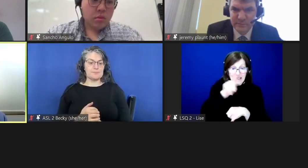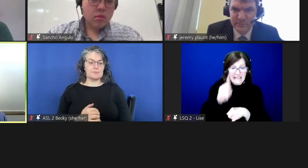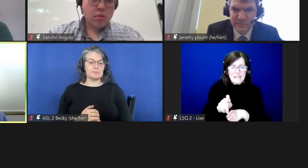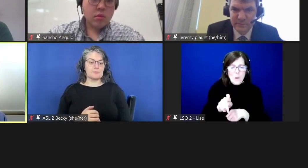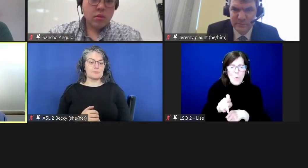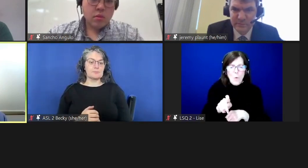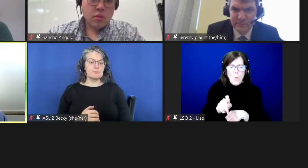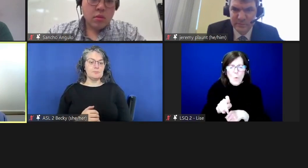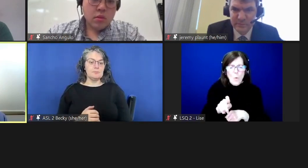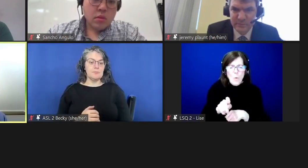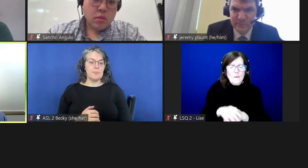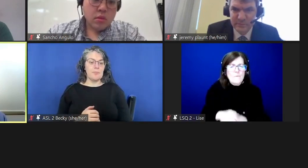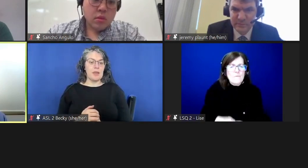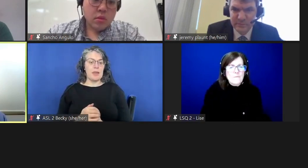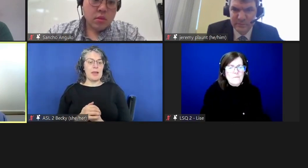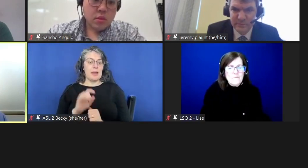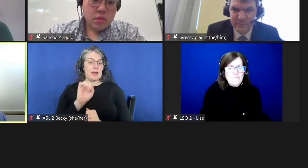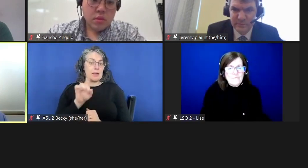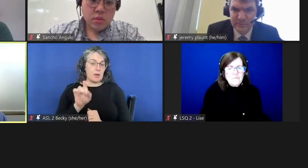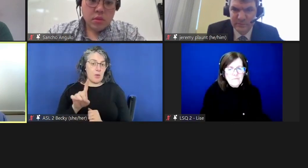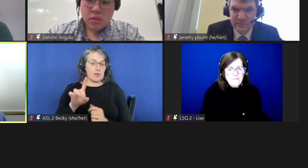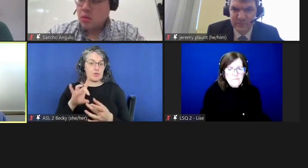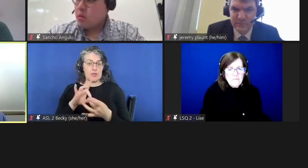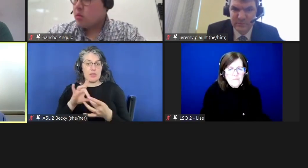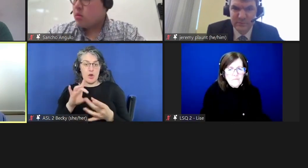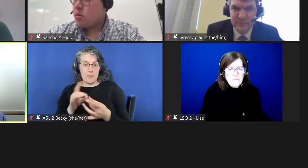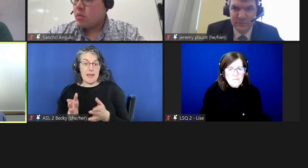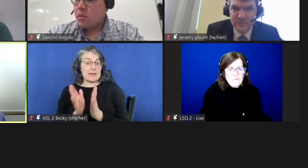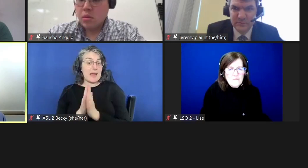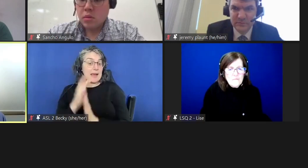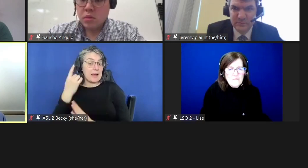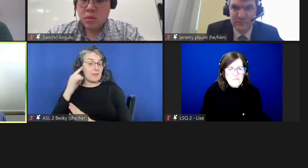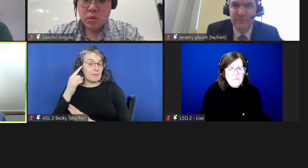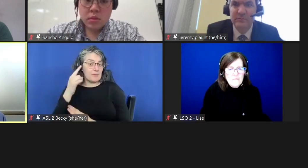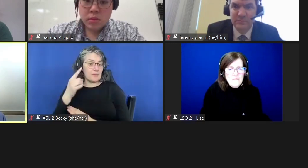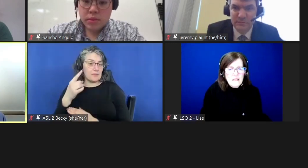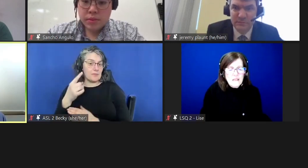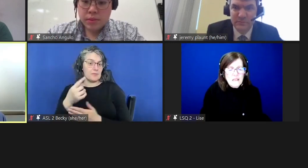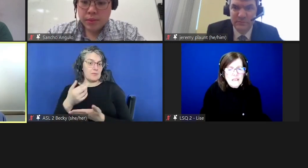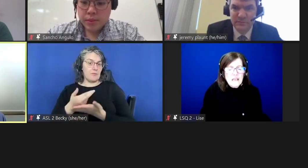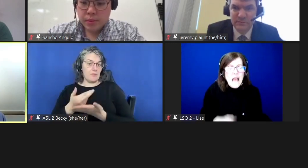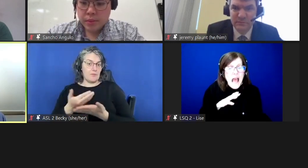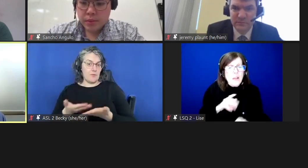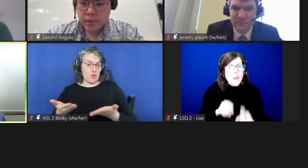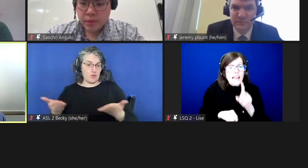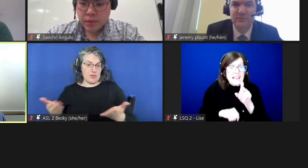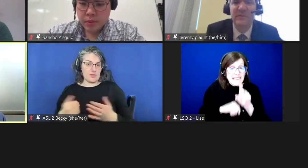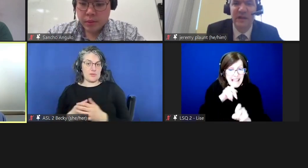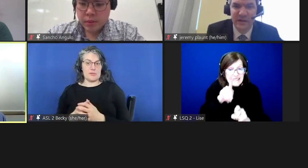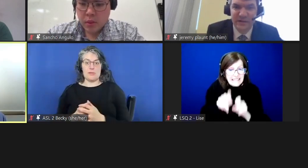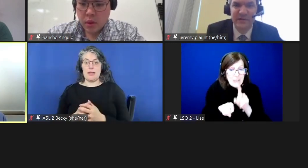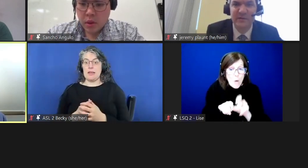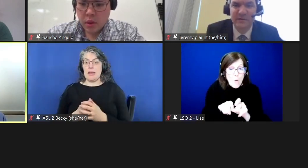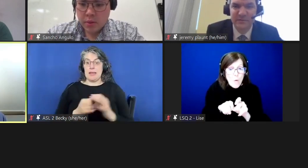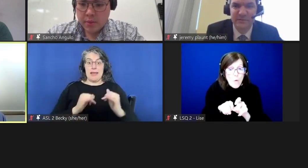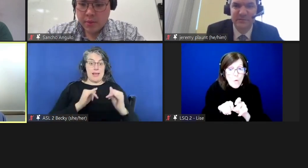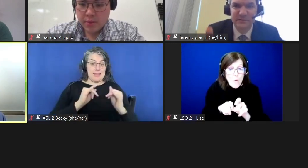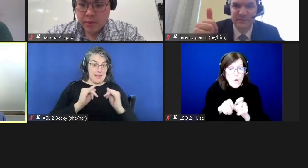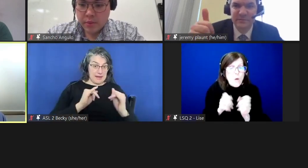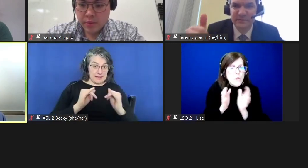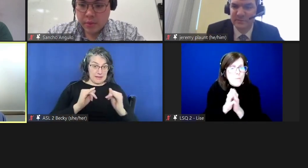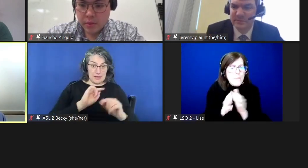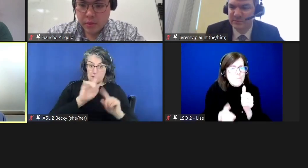Qui, là voici, il y a eu des questions qui réclament davantage de